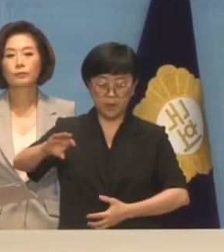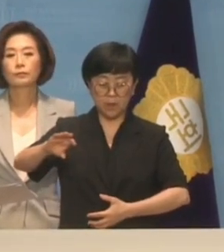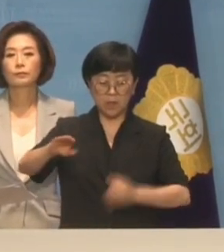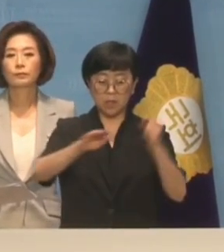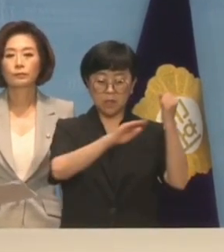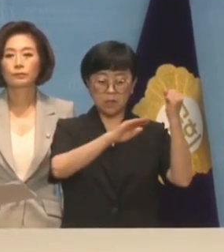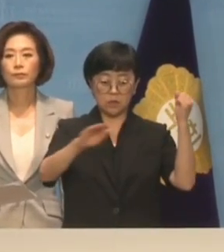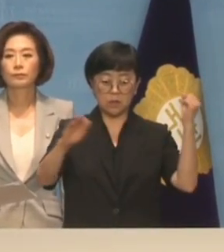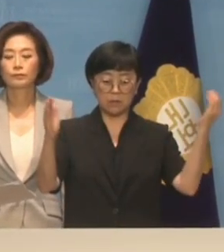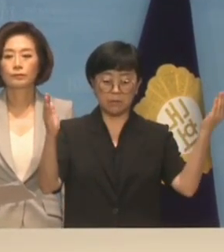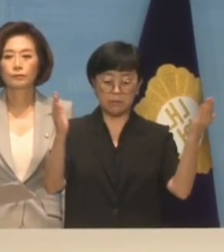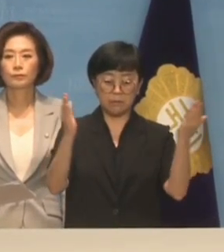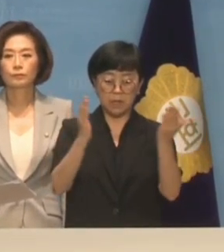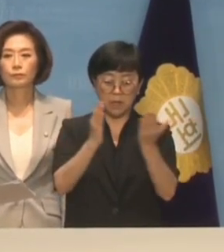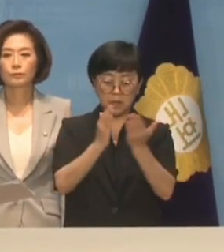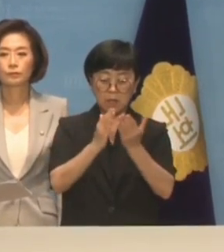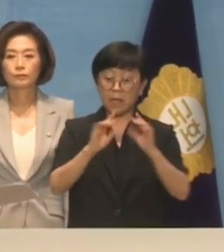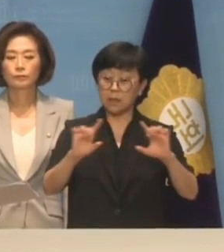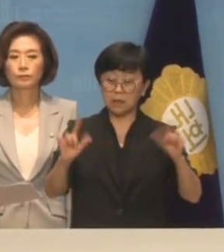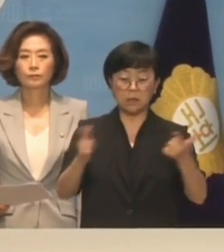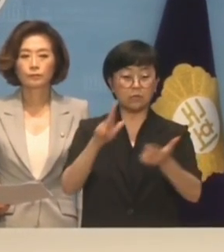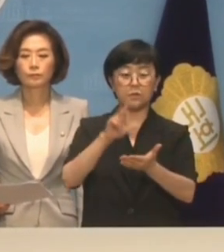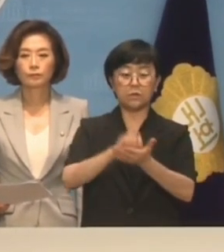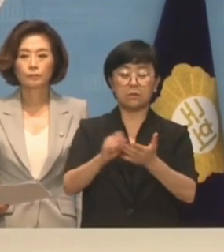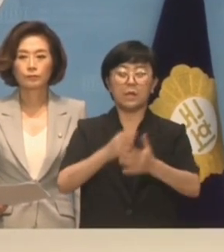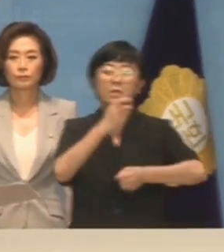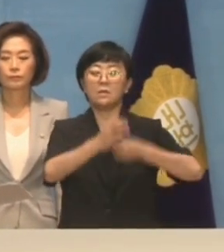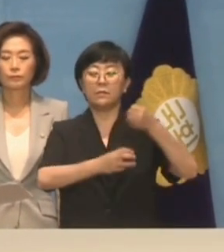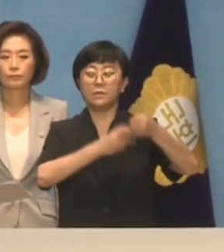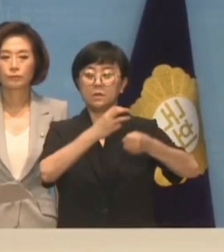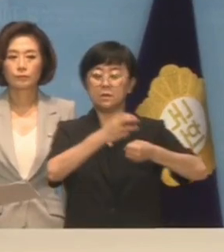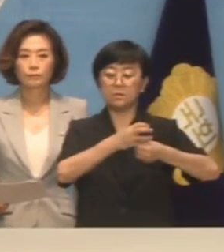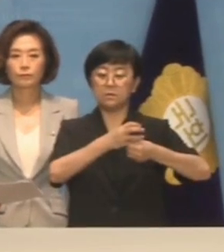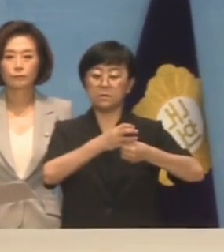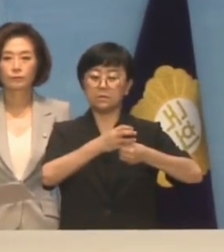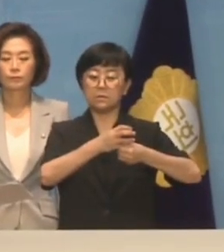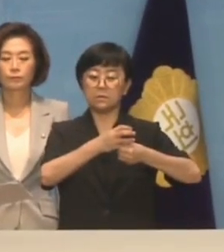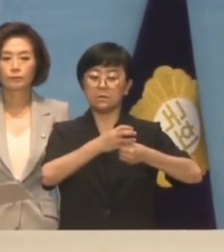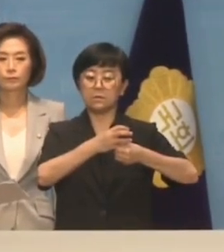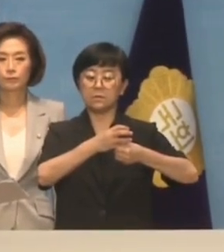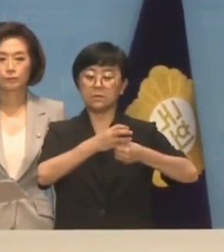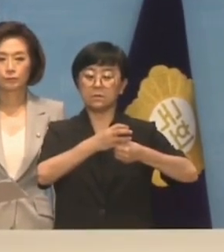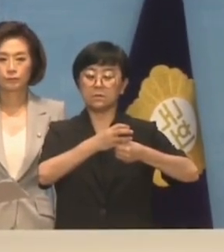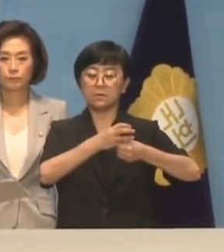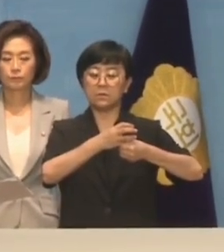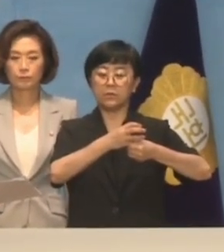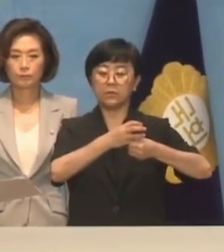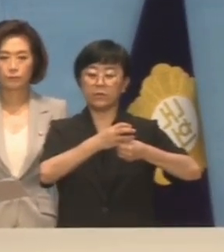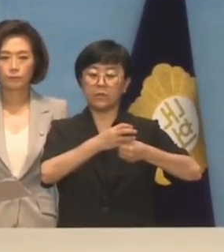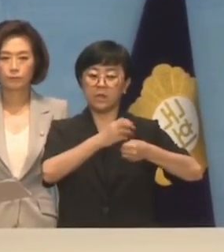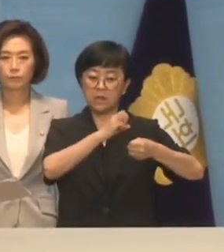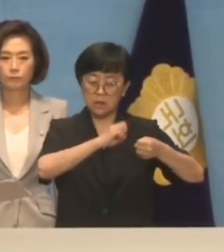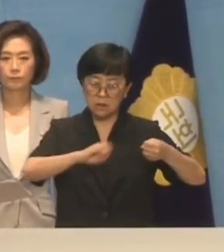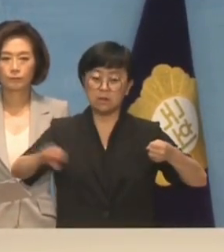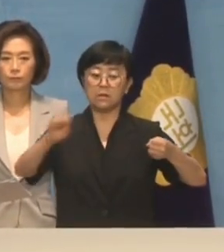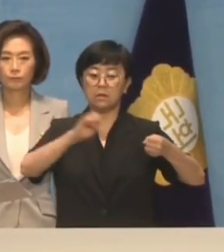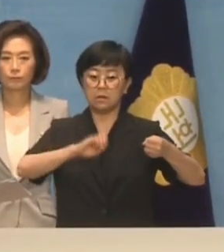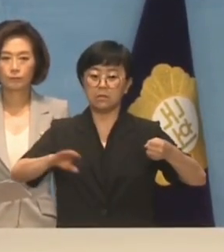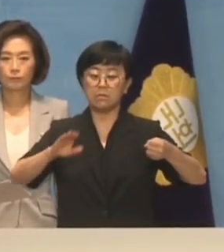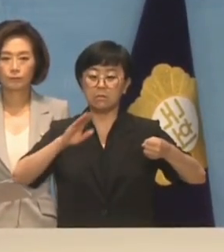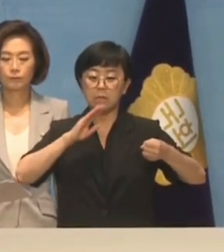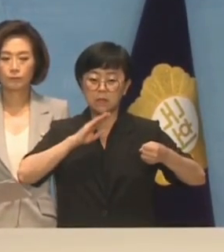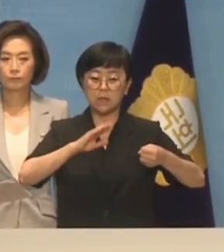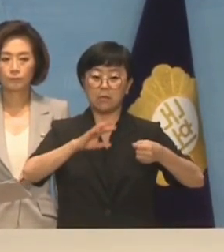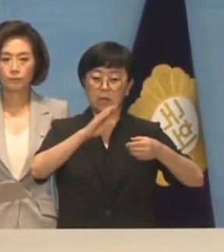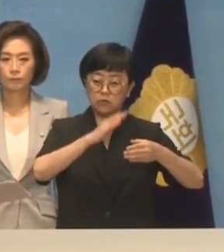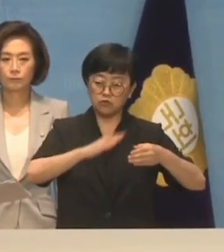적합하냐 아니냐의 문제를 더 넘어서 30년 이상 최소한 30년 흘리고 30년 이상 흘릴 텐데 그렇게 다